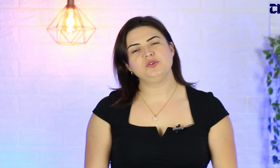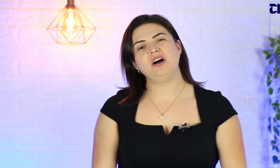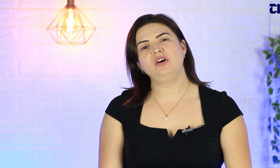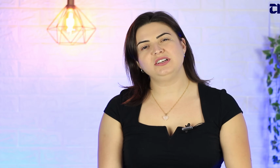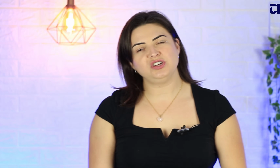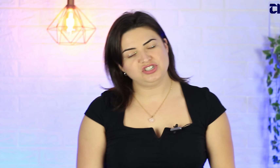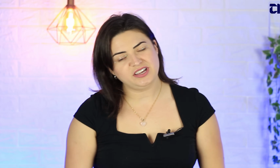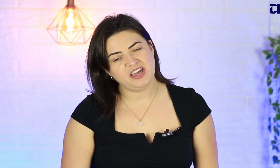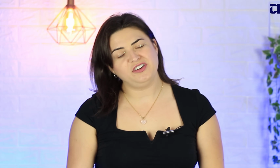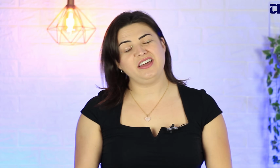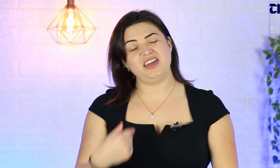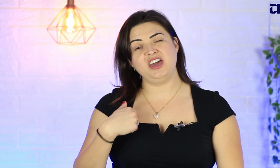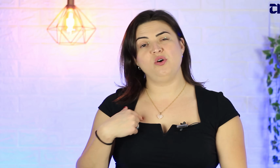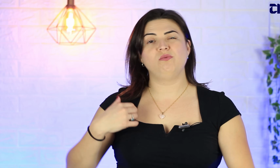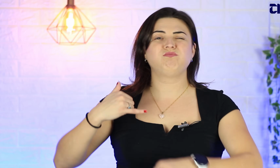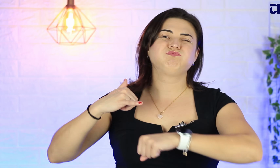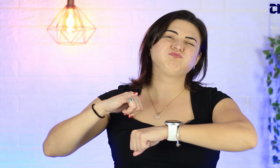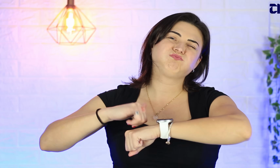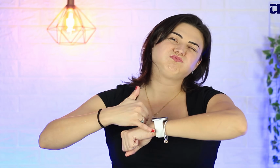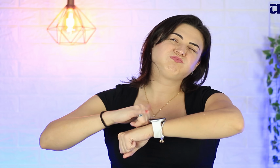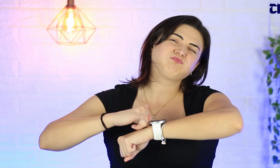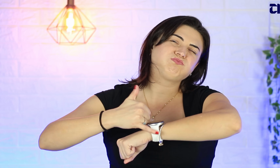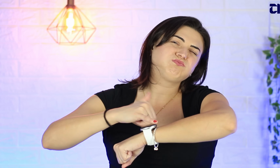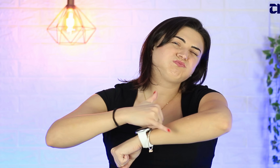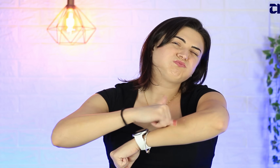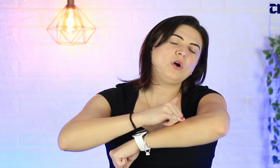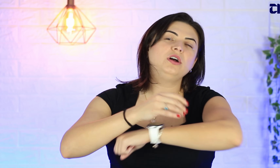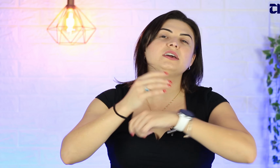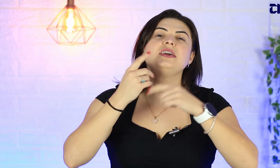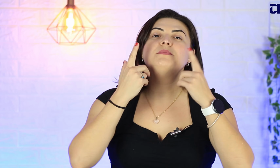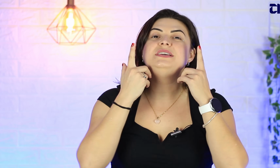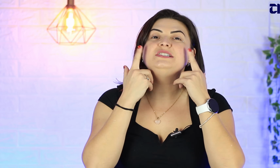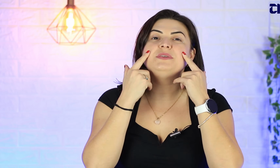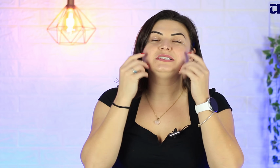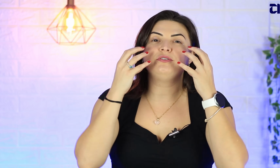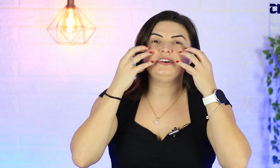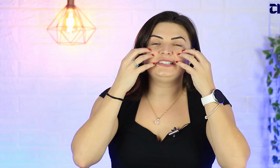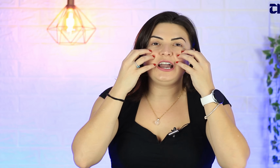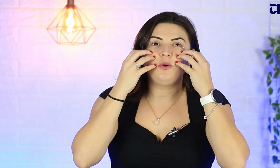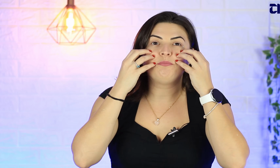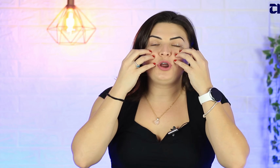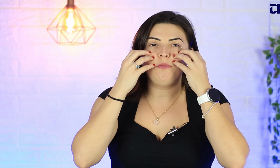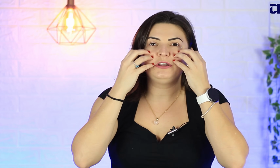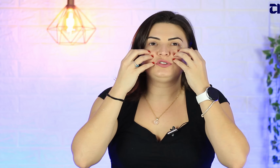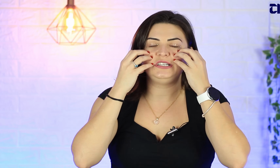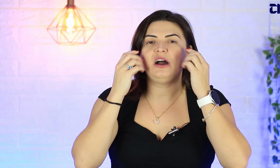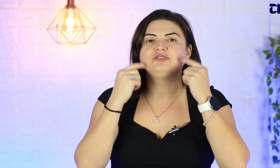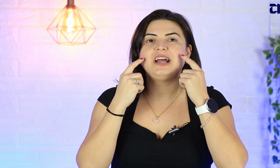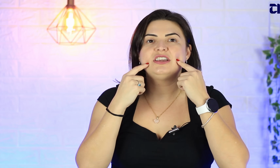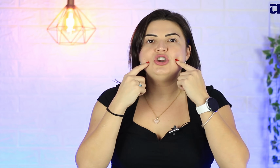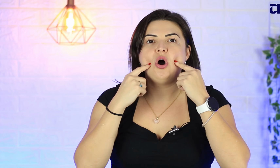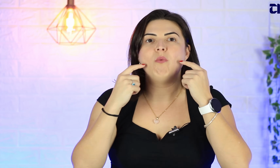pessoal, olha só. Cheguei e falei, eu... Olha aqui, a minha expressão facial própria do sinal está aqui, ó.